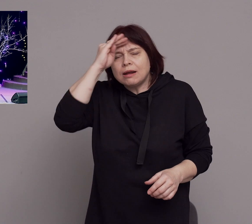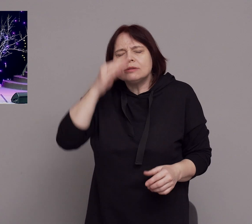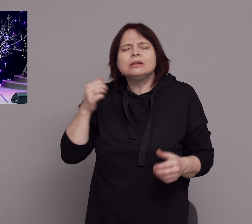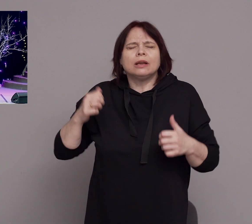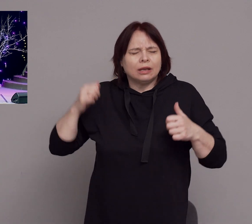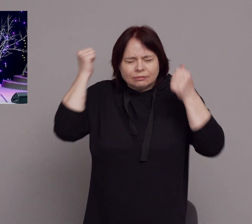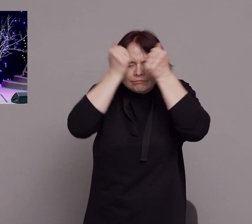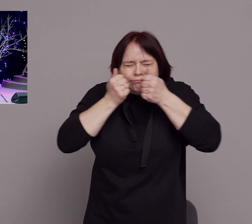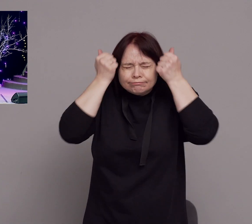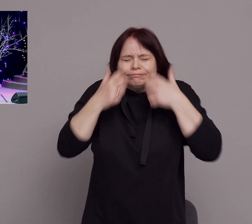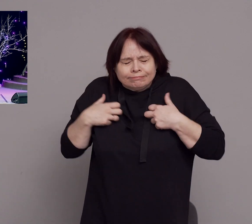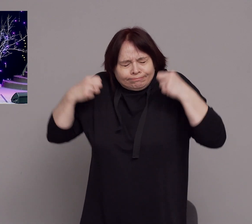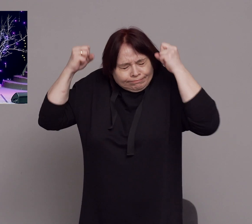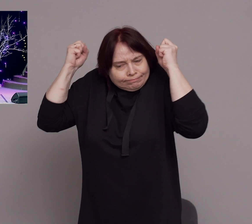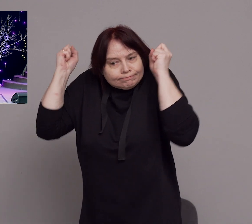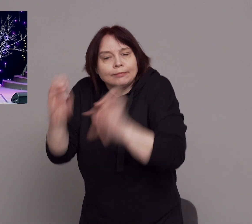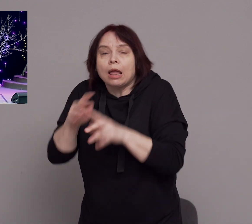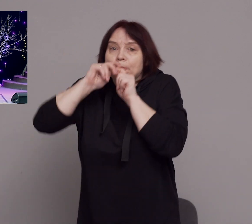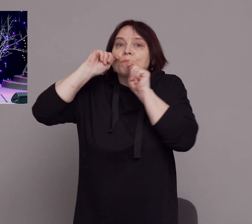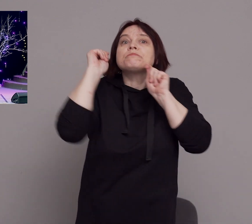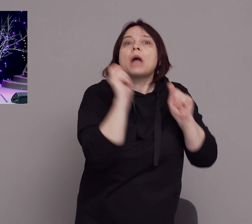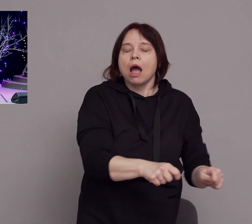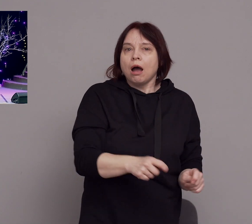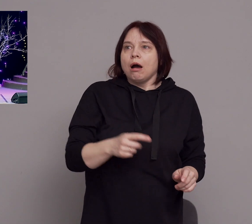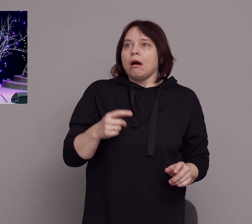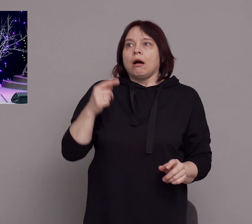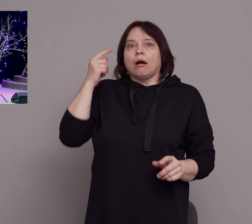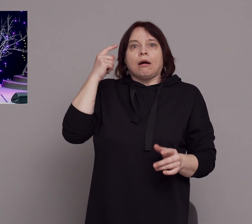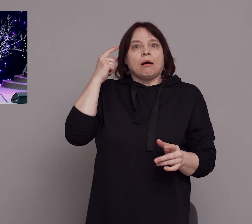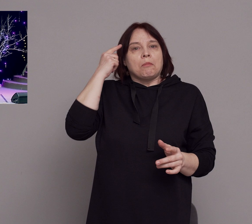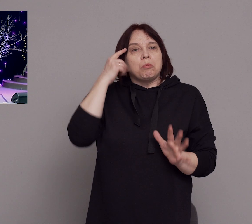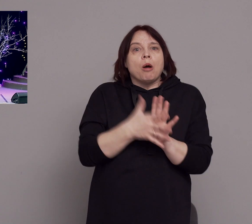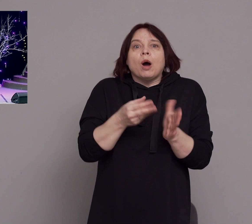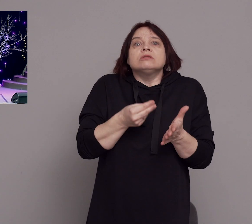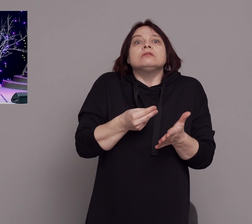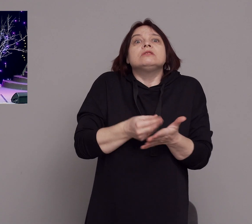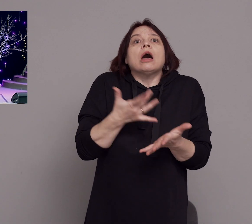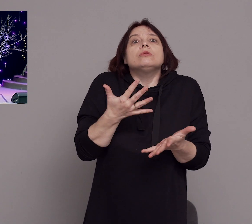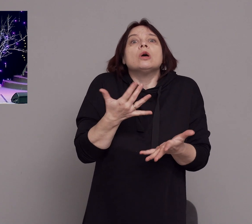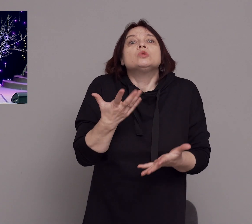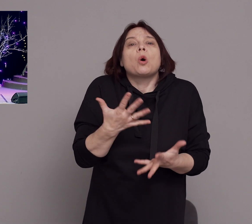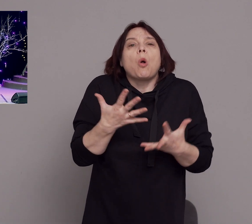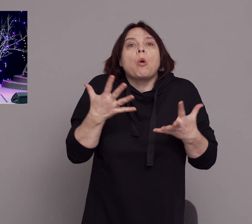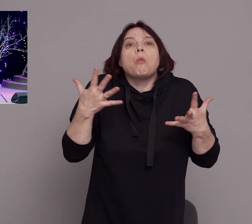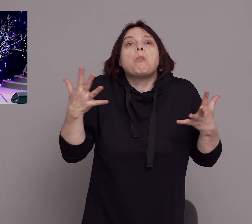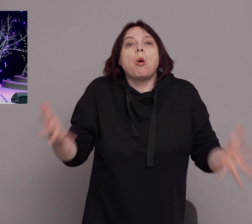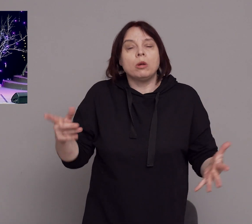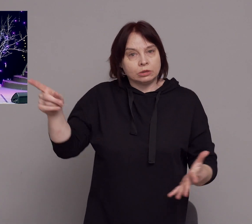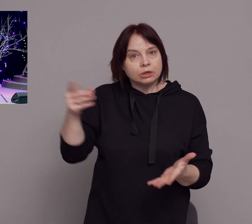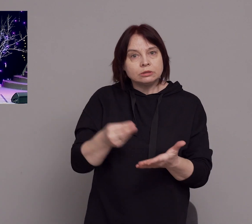по-другому. И когда мы понимаем, что означает для Бога стать человеком, это обретает для нас другое значение. Итак,